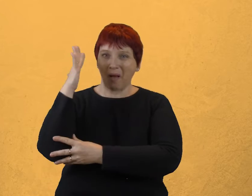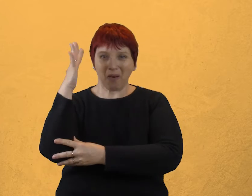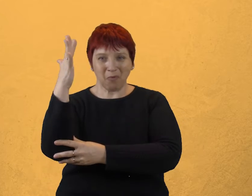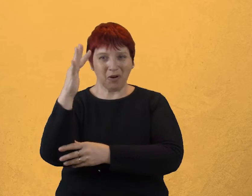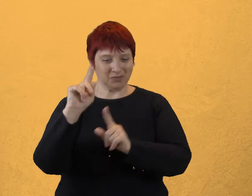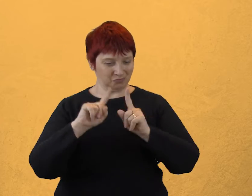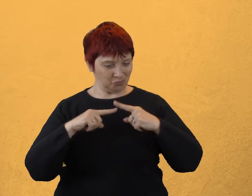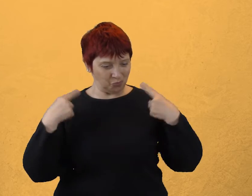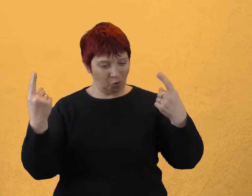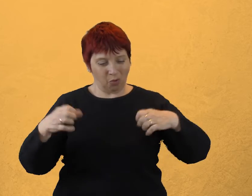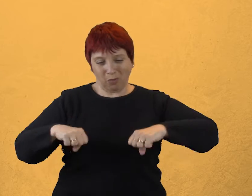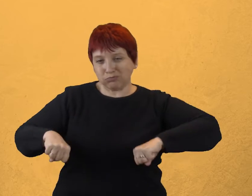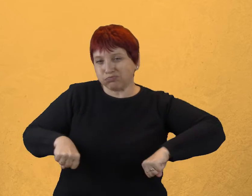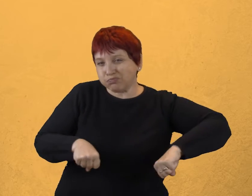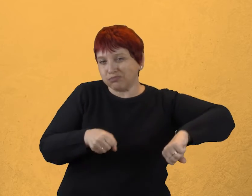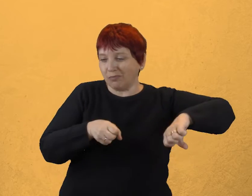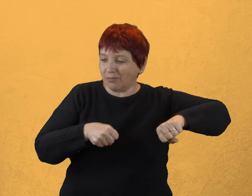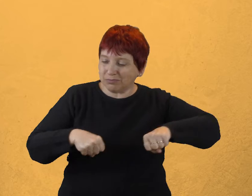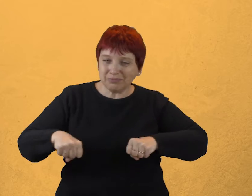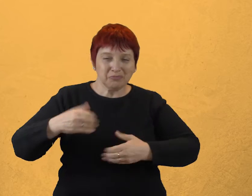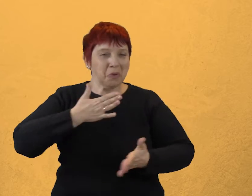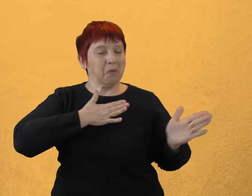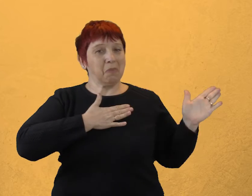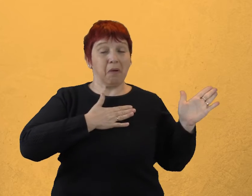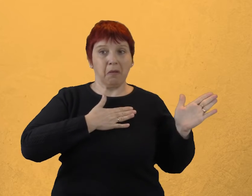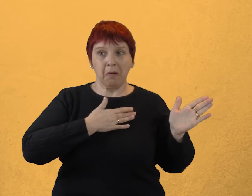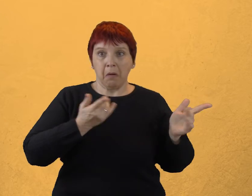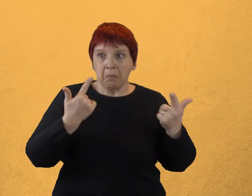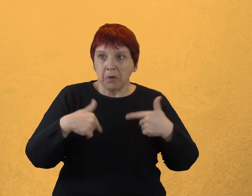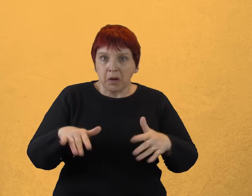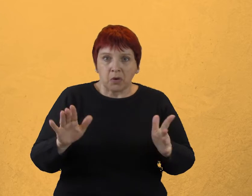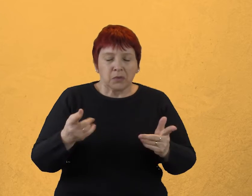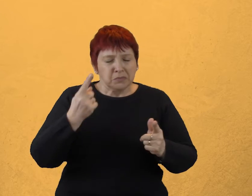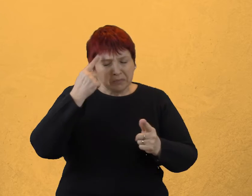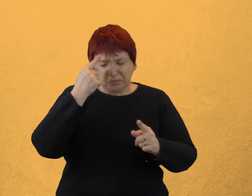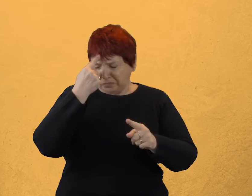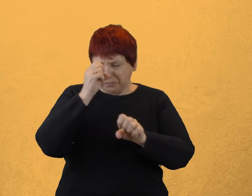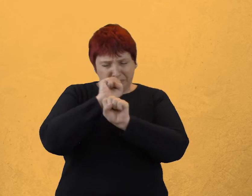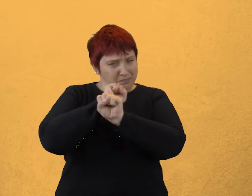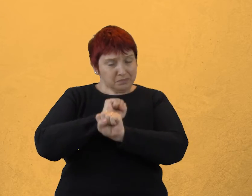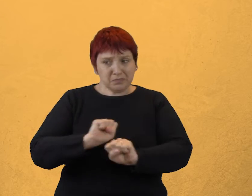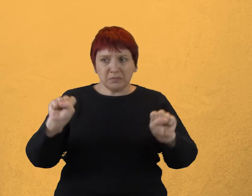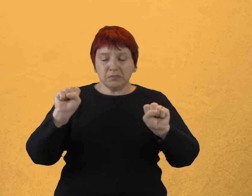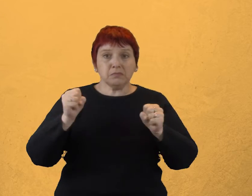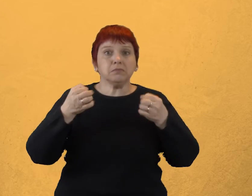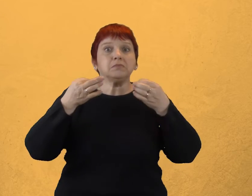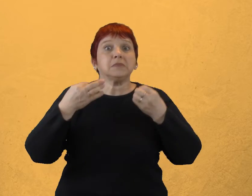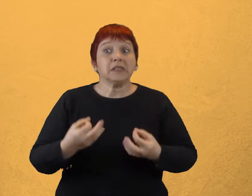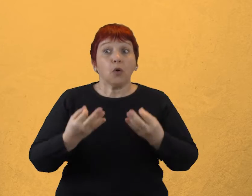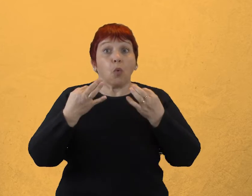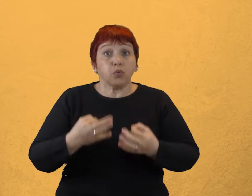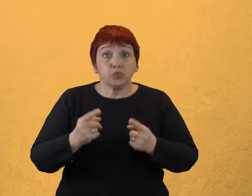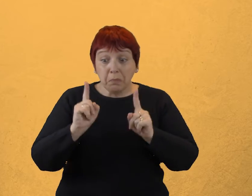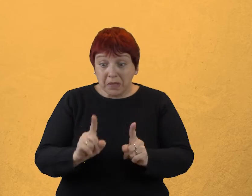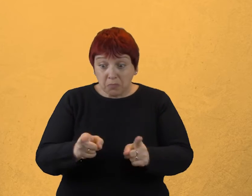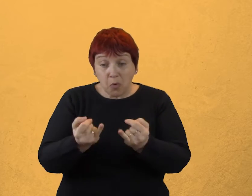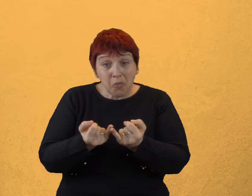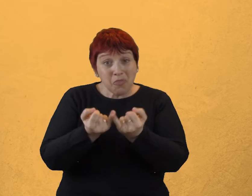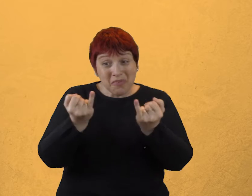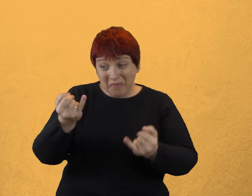la ronda. Pero lo terrible, lo inesperado, lo que no se podía prever, era que ese día el niño